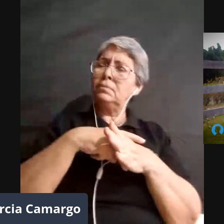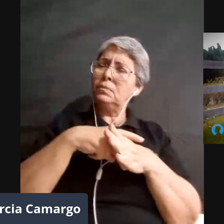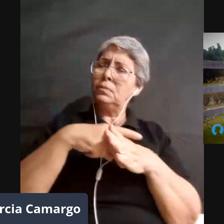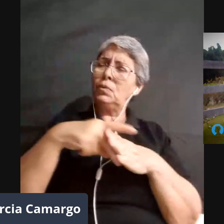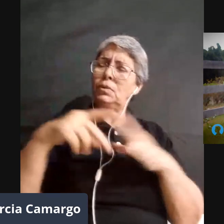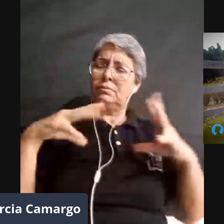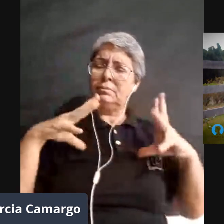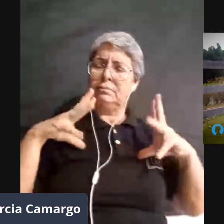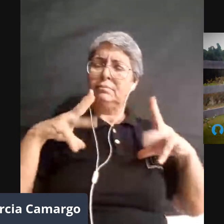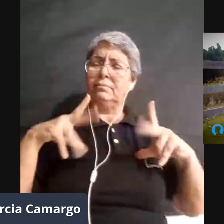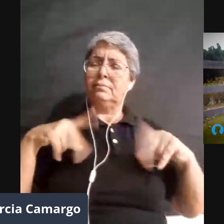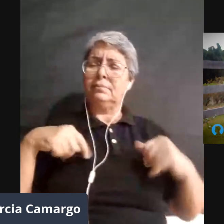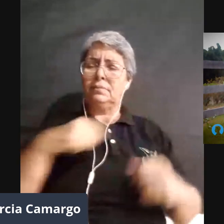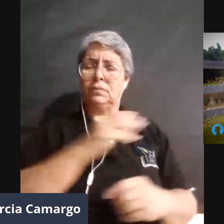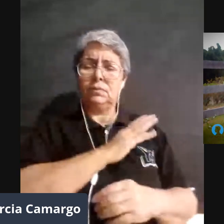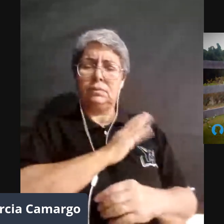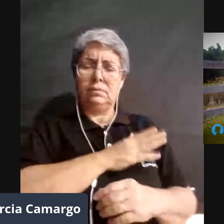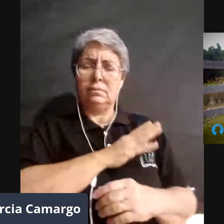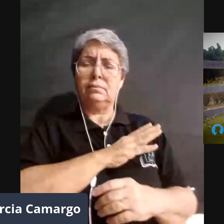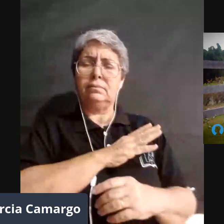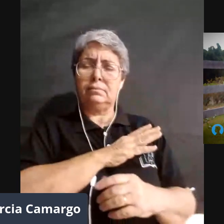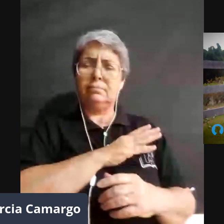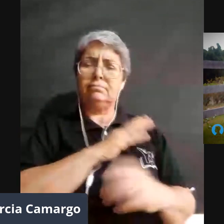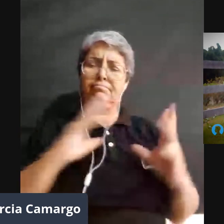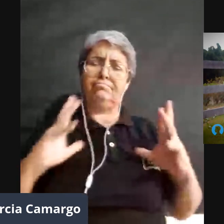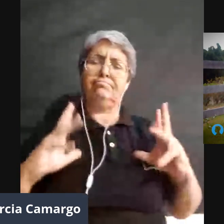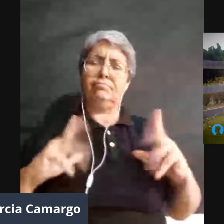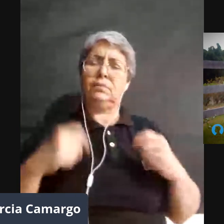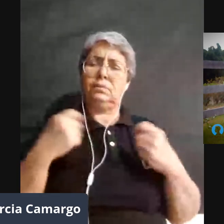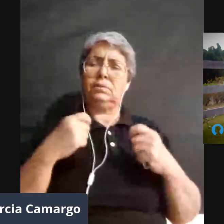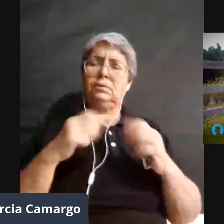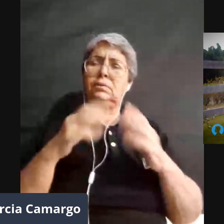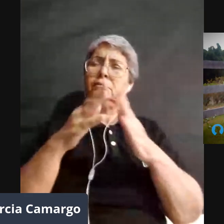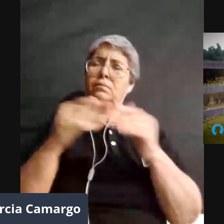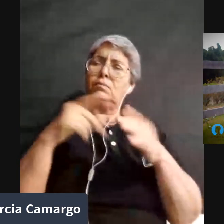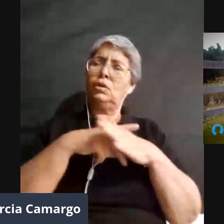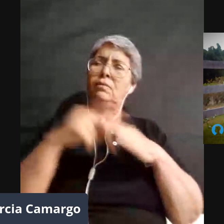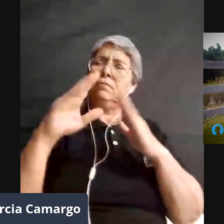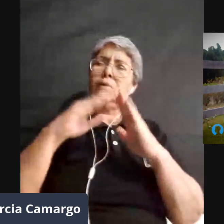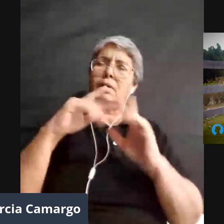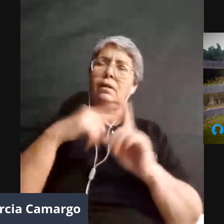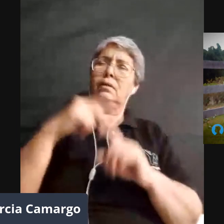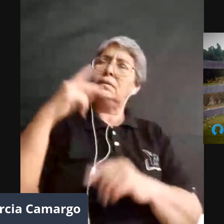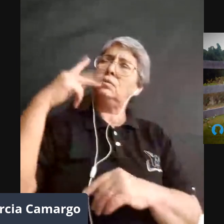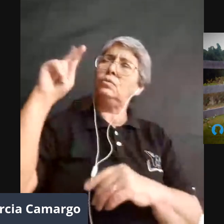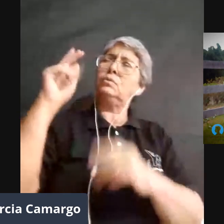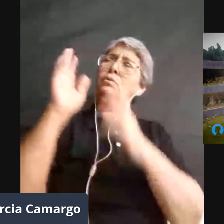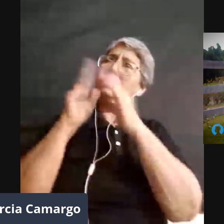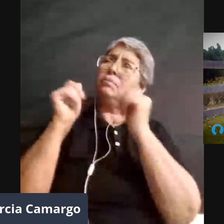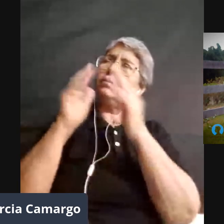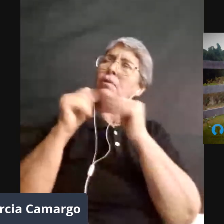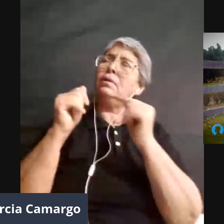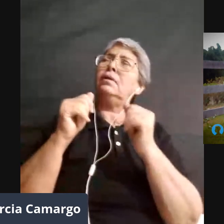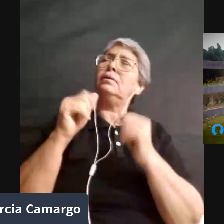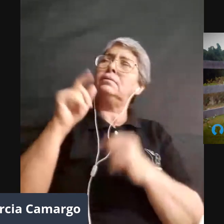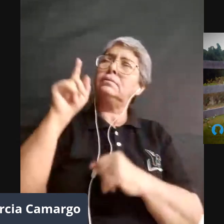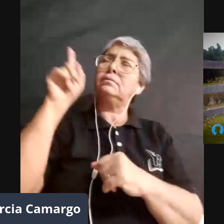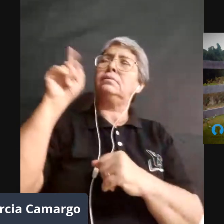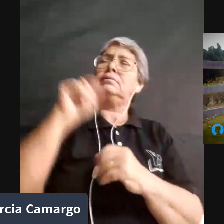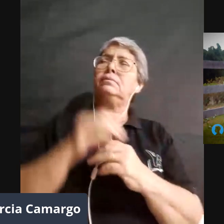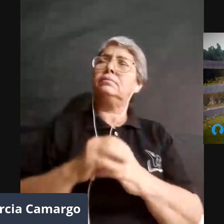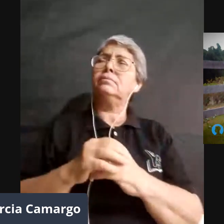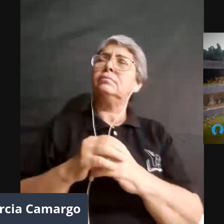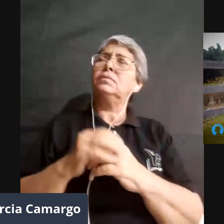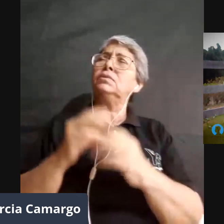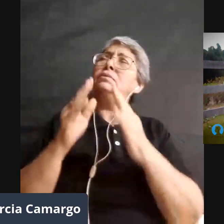nossos corações, purifica a Tua igreja. Nós imploramos estas bênçãos e nós agradecemos imensamente por Tua